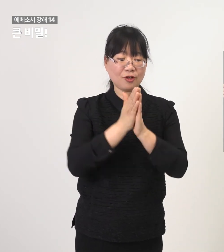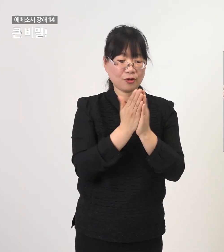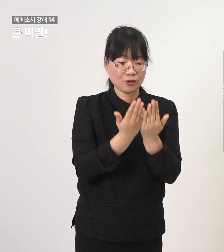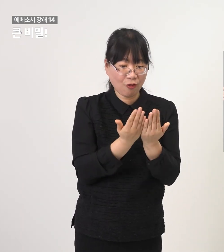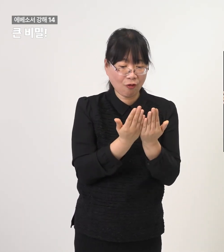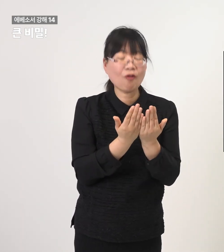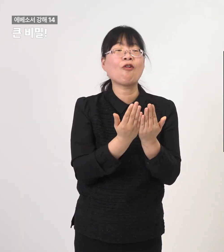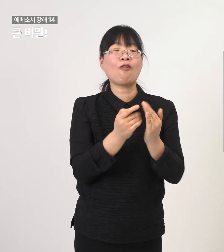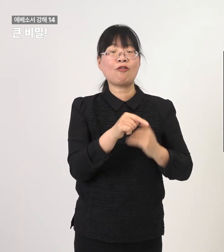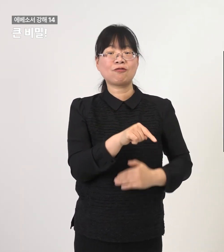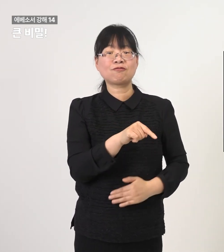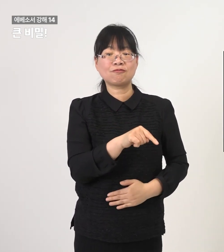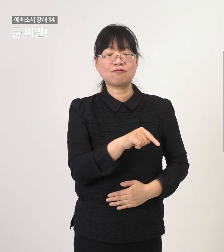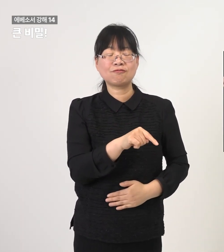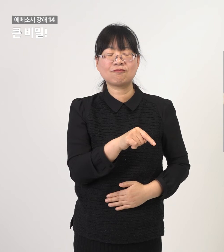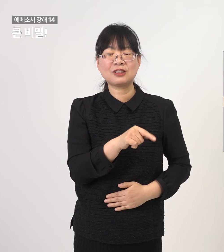성경은